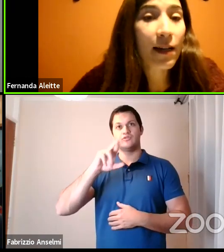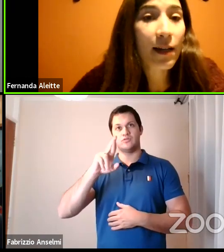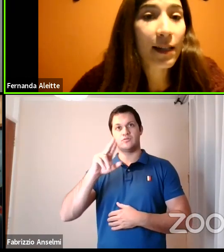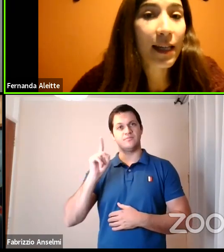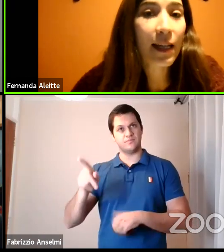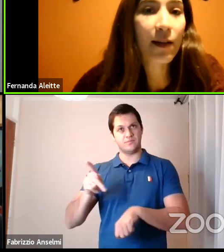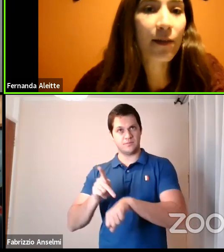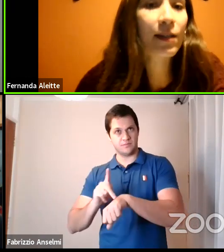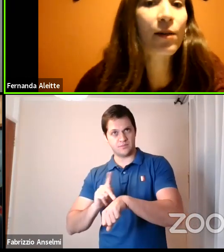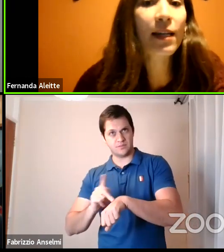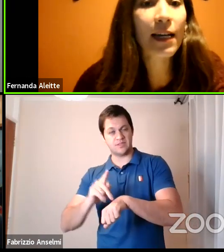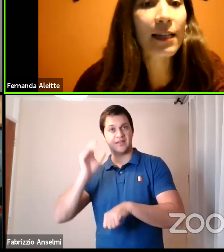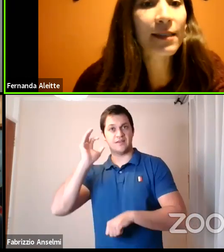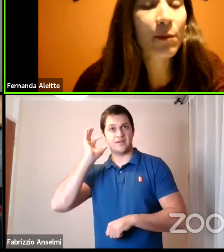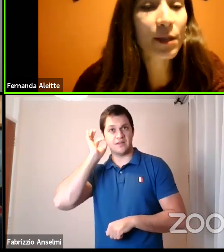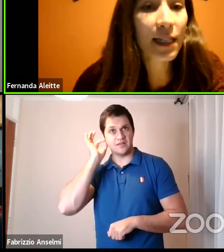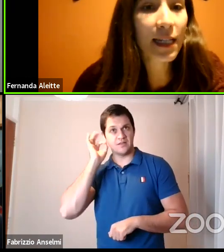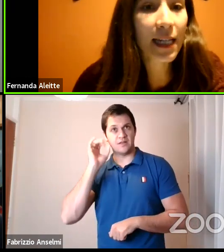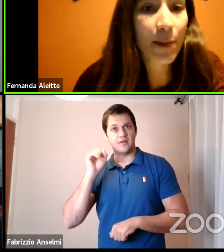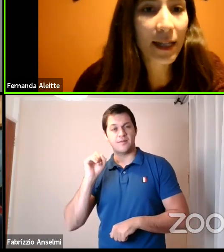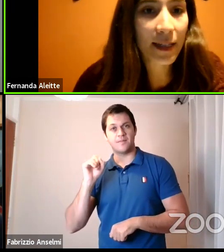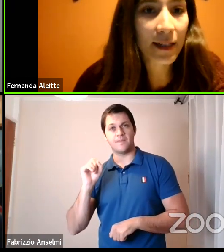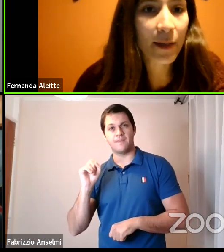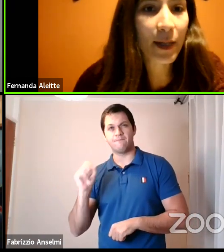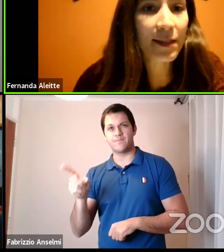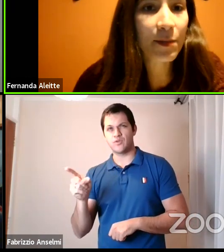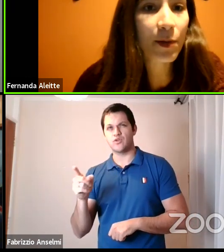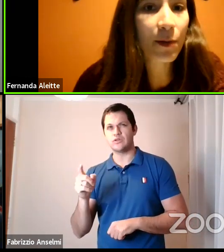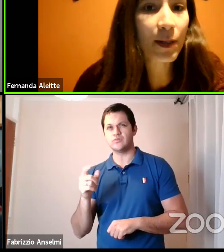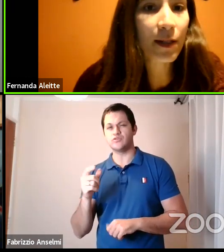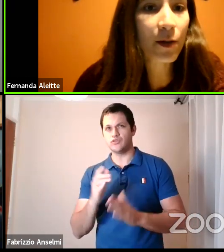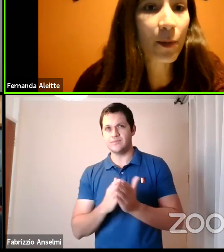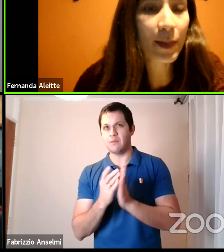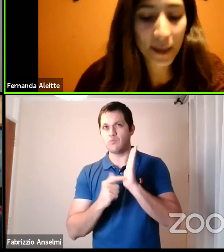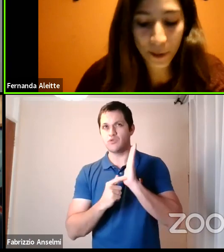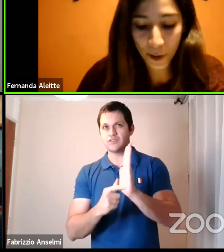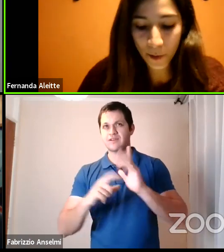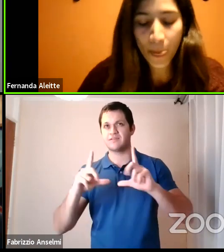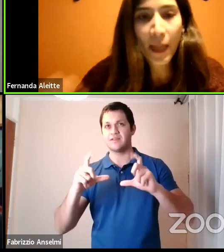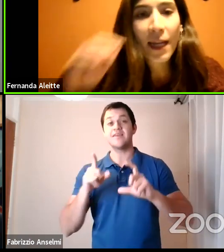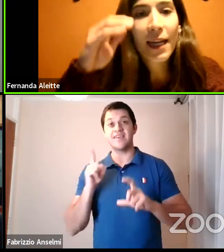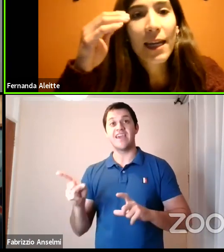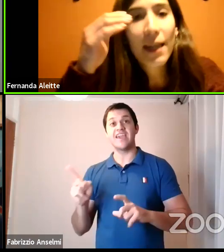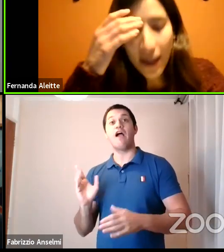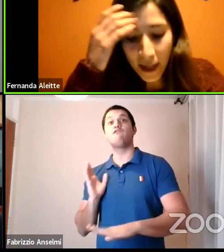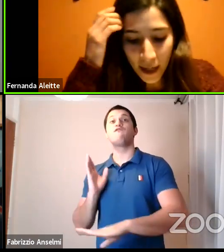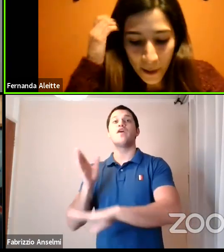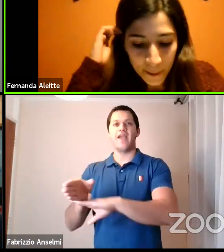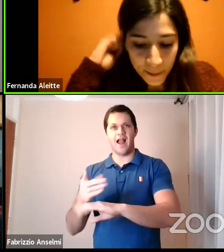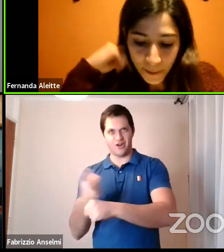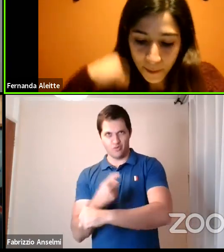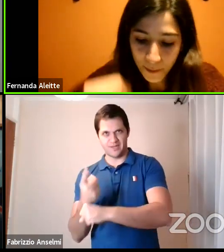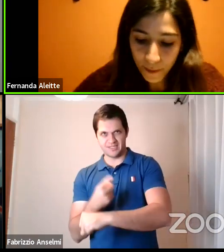kinesióloga que creo que les alcancé a mostrar en la imagen, que participó en nuestro conversatorio.